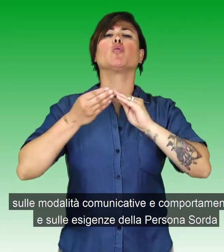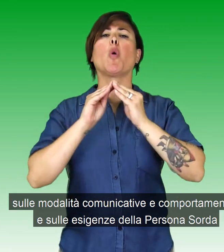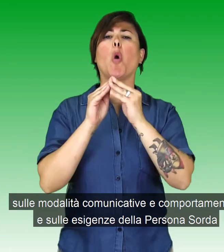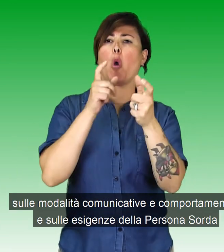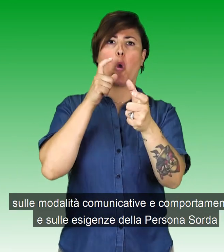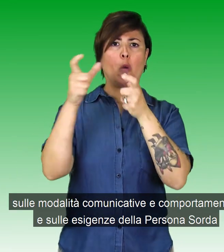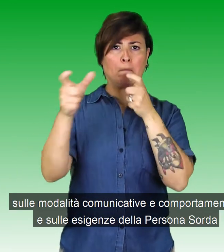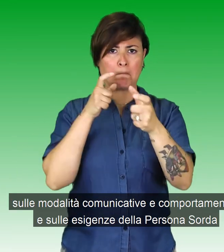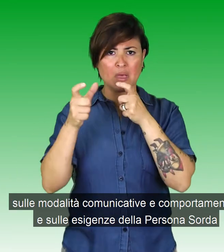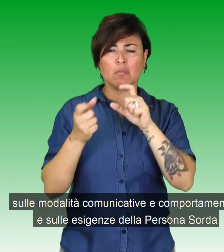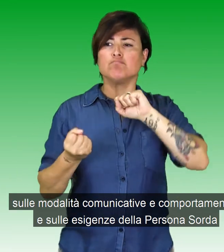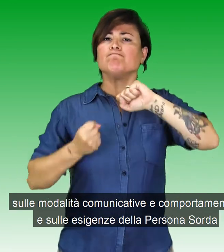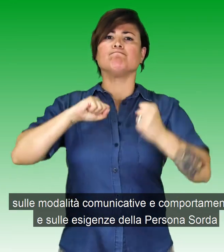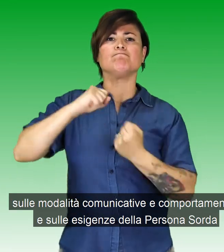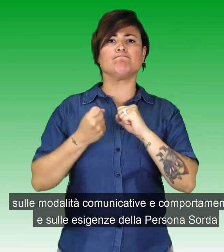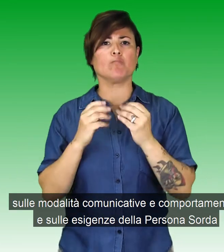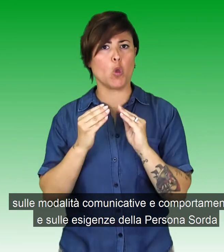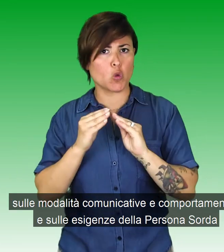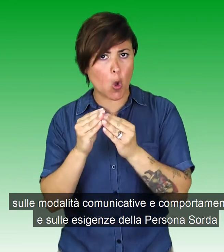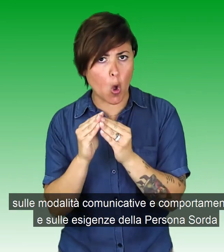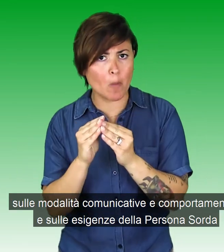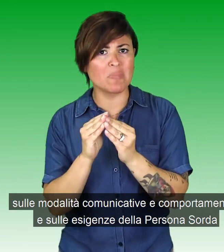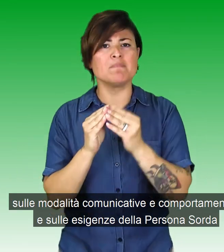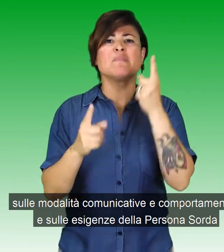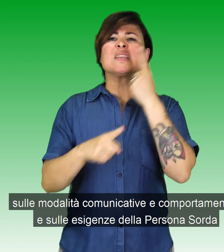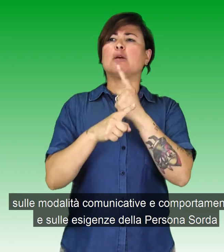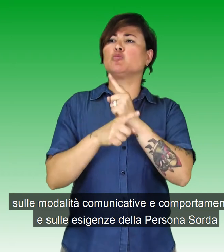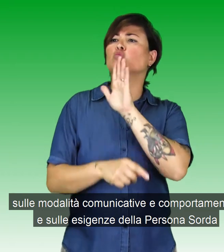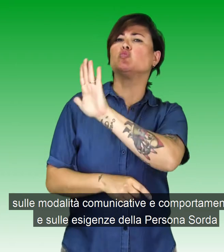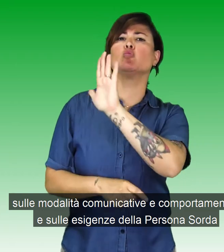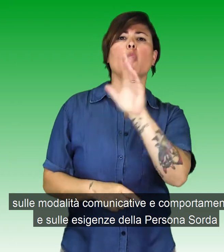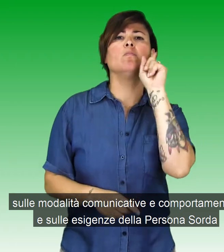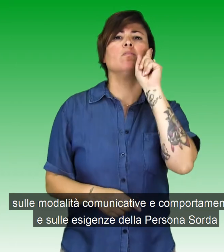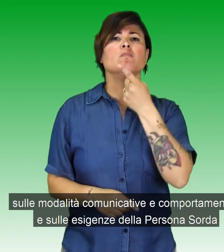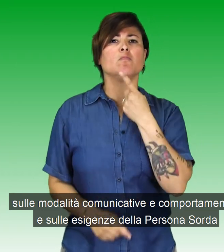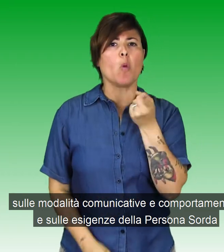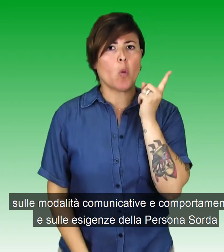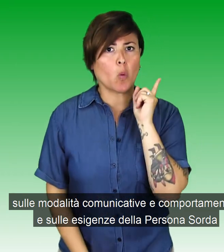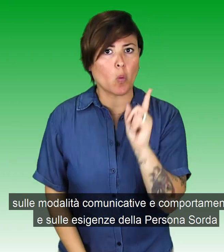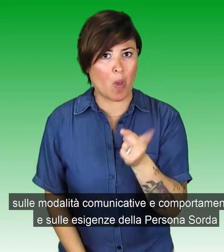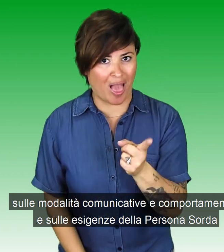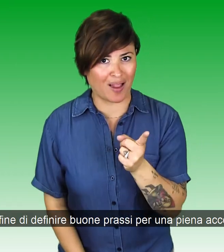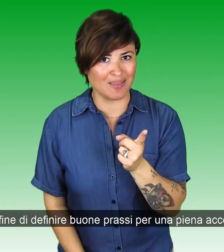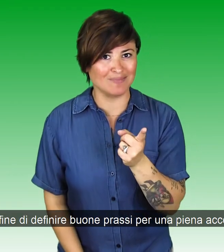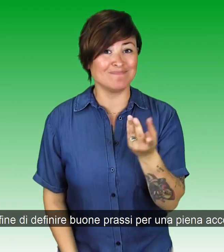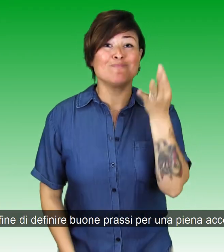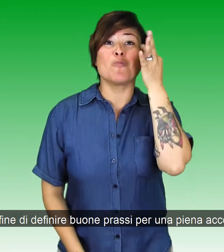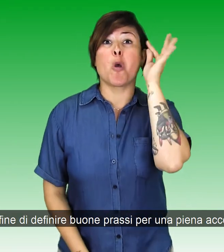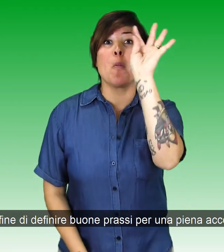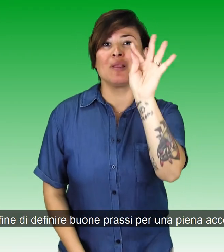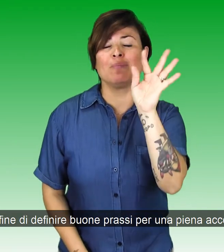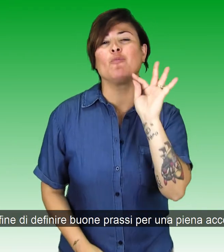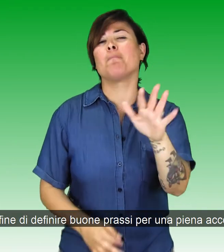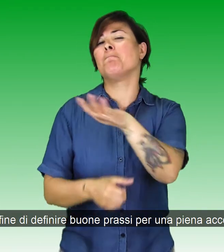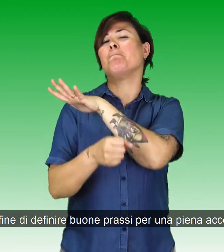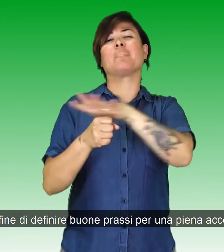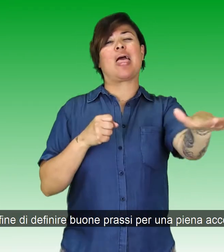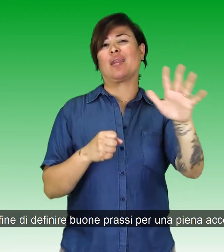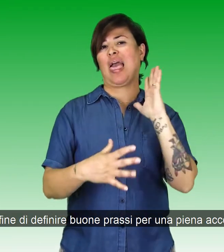comunicative e comportamentali e sulle esigenze della persona sorda, al fine di definire buone prassi per una piena